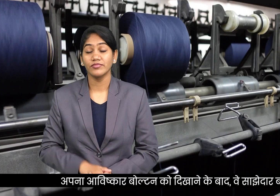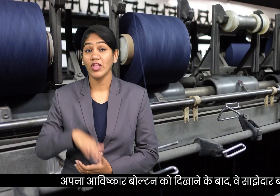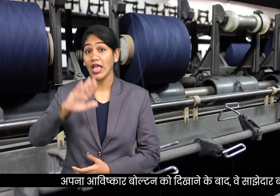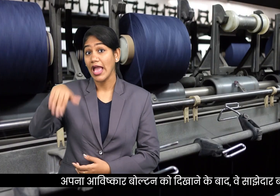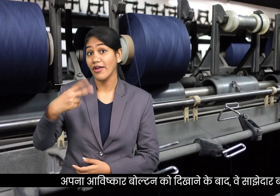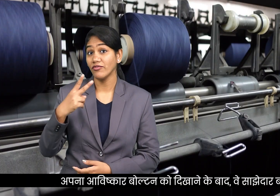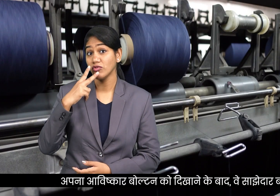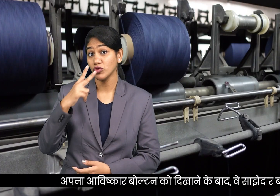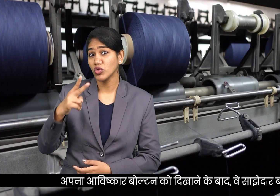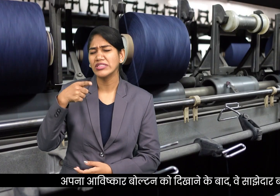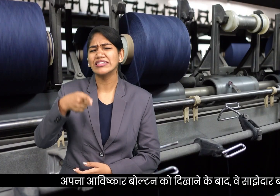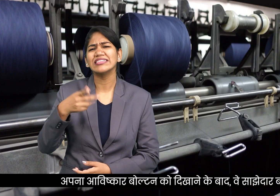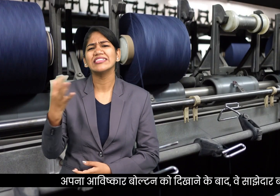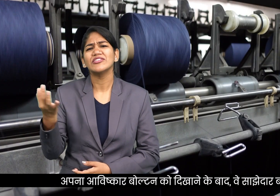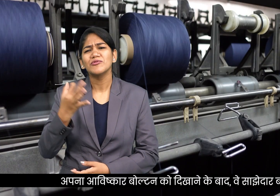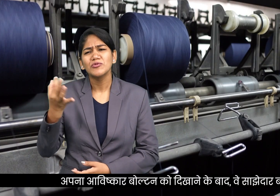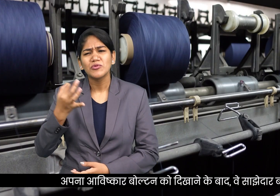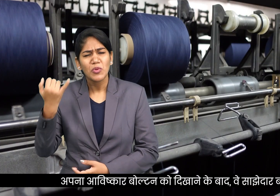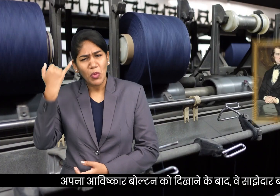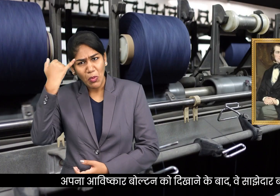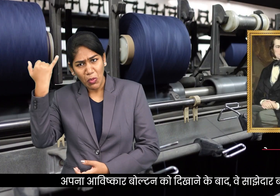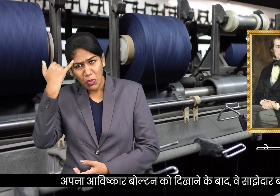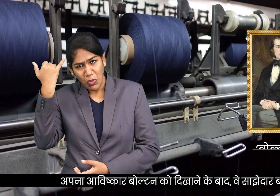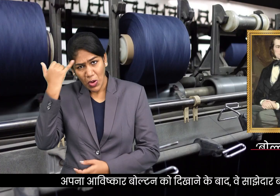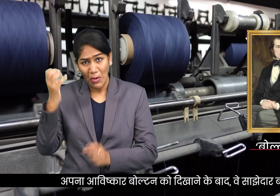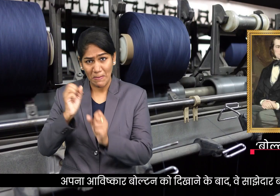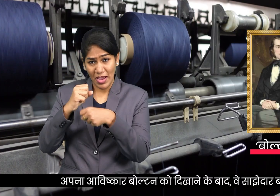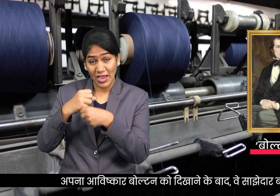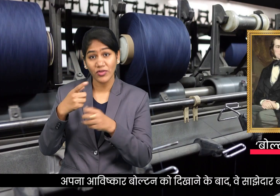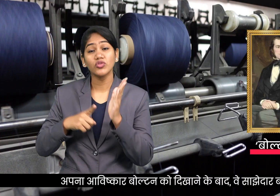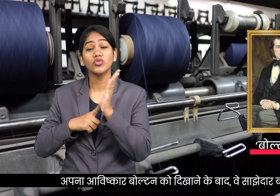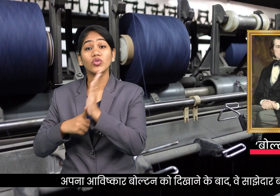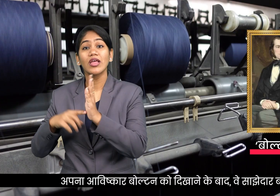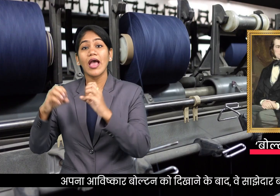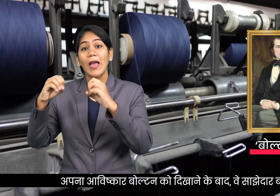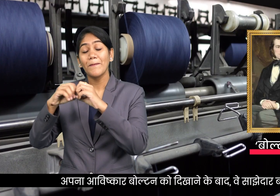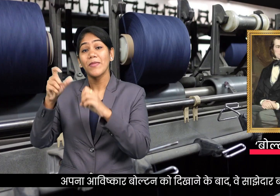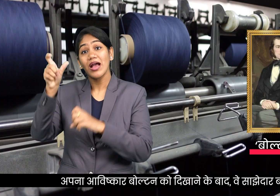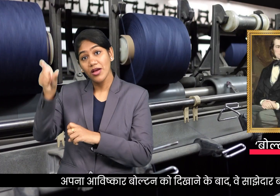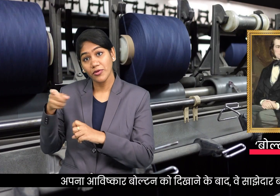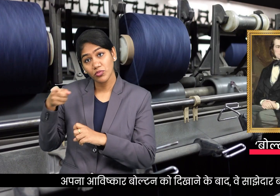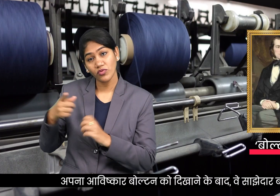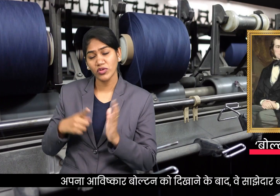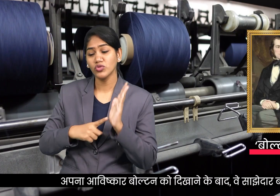अपना आविष्कार बोल्टन को दिखाने के बाद वे साझेदार बन गए।